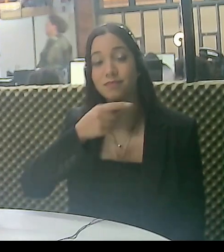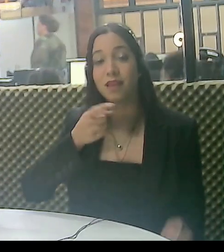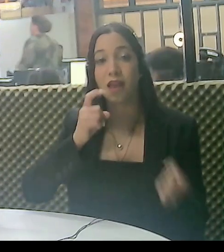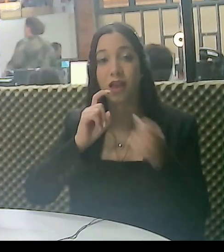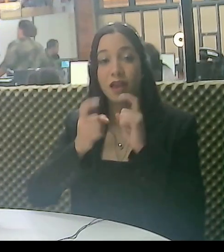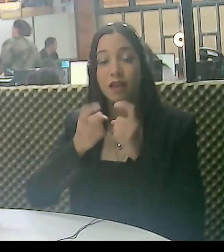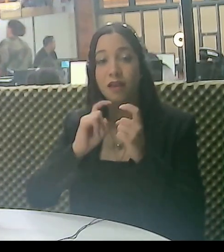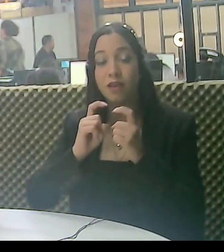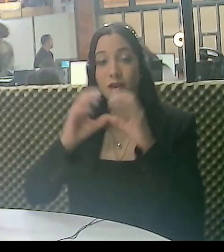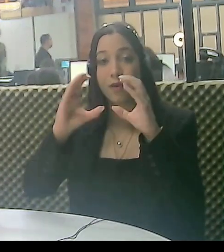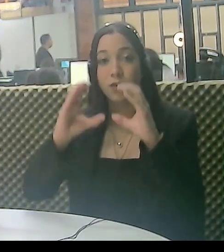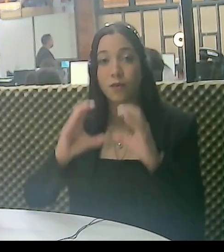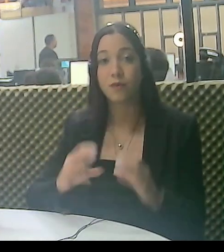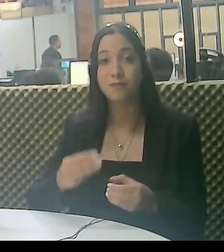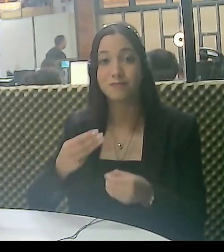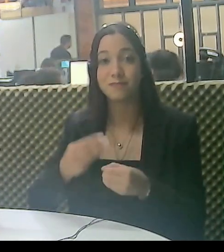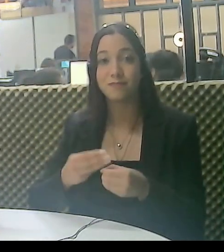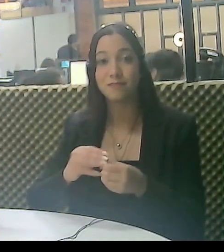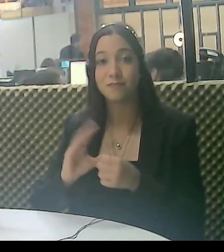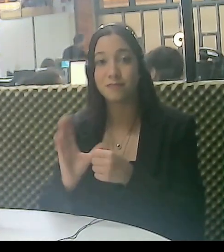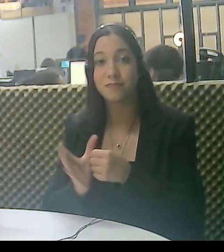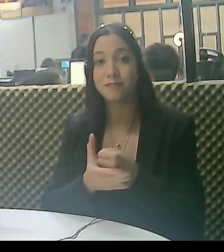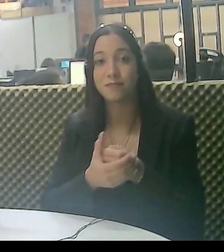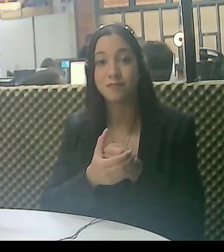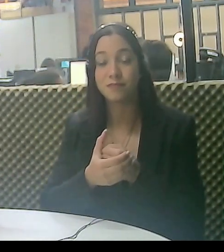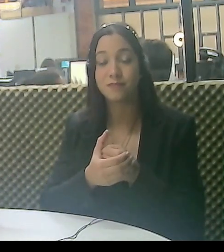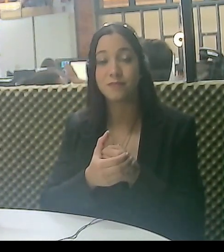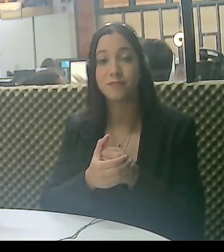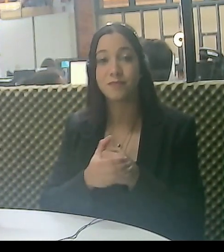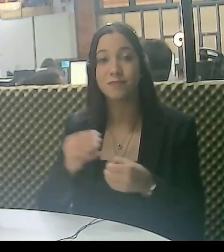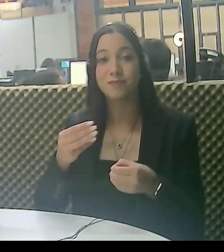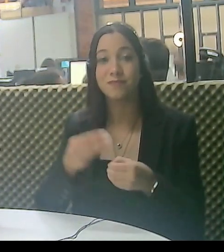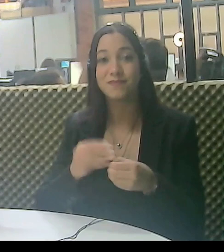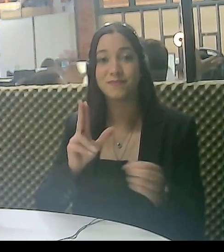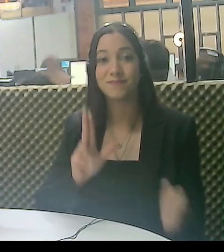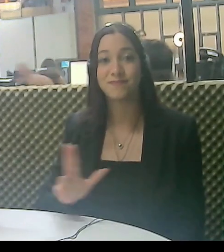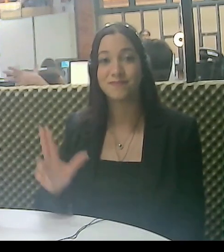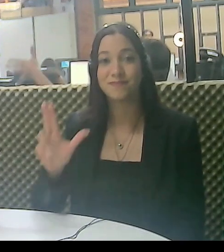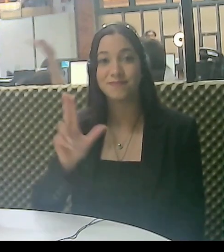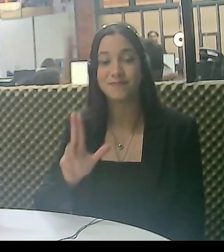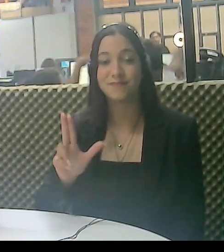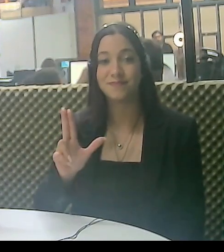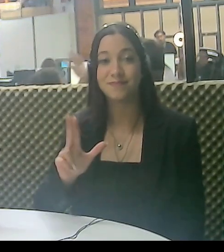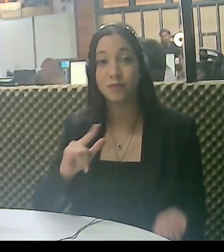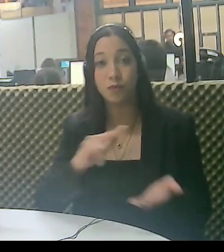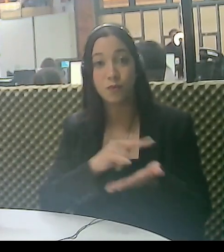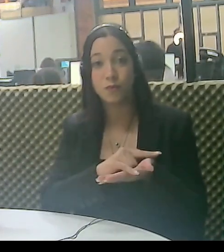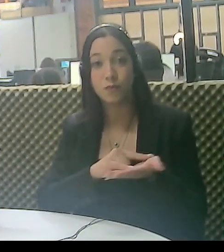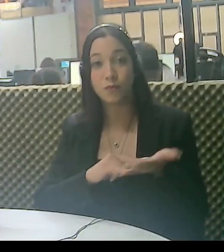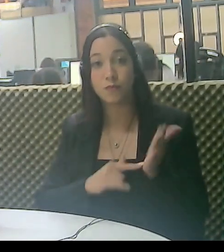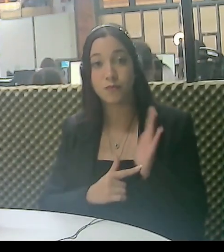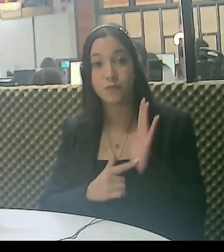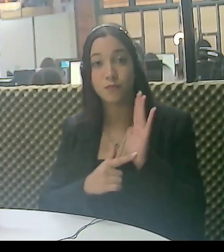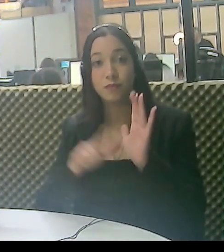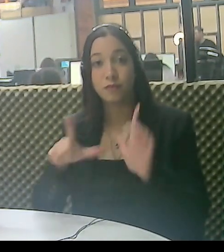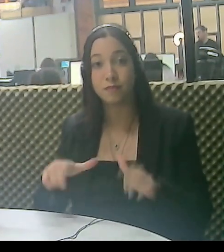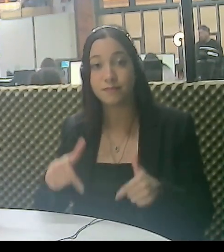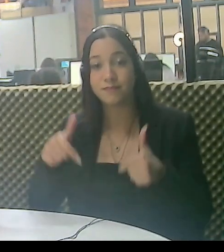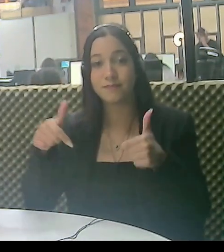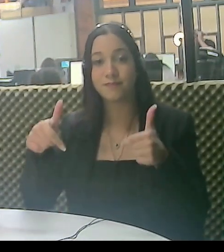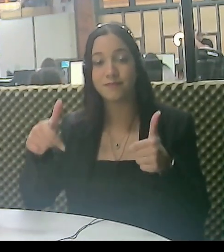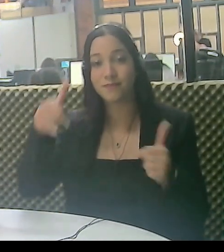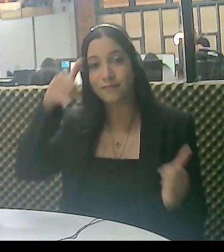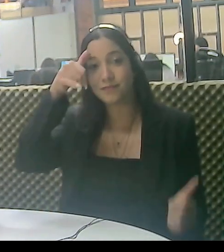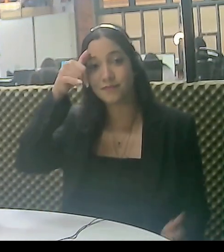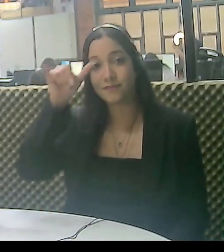da Coordenadoria Municipal de Proteção e Defesa Civil do município de Uberlândia. O documento apresenta as ações preventivas